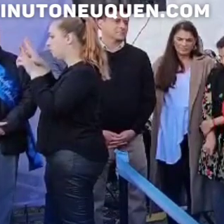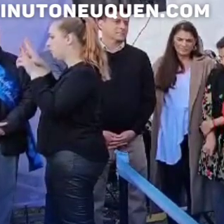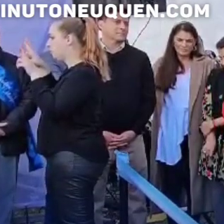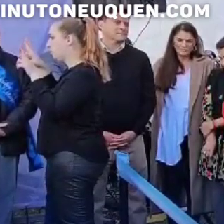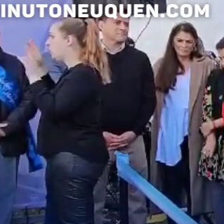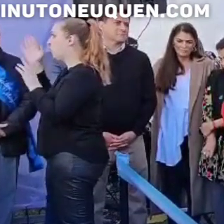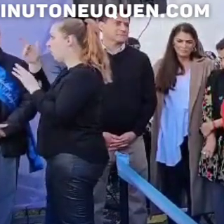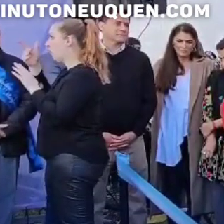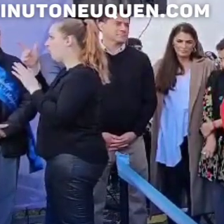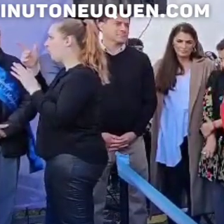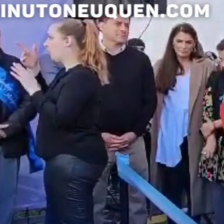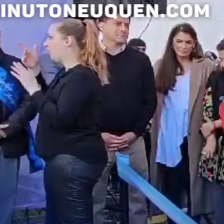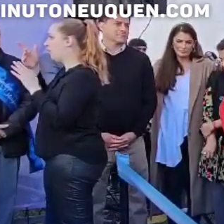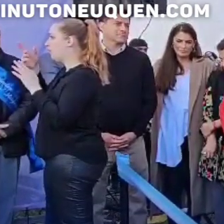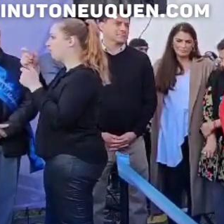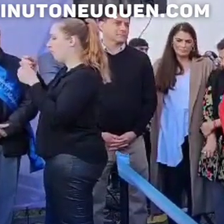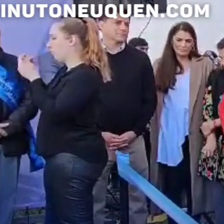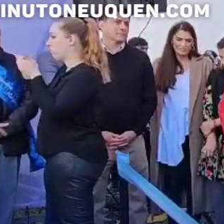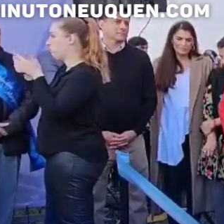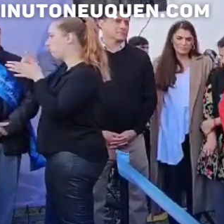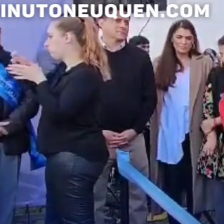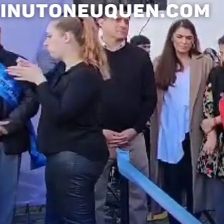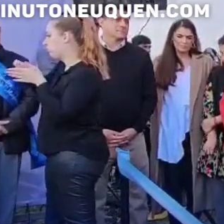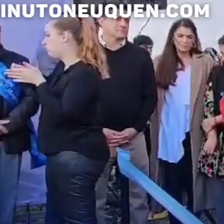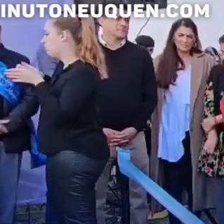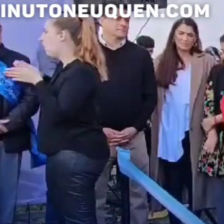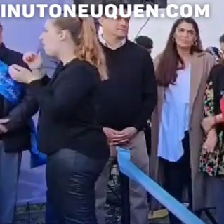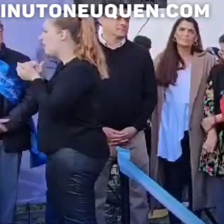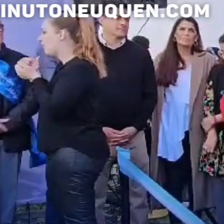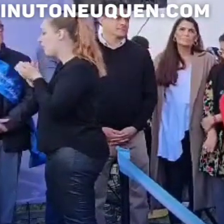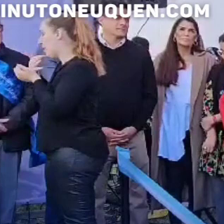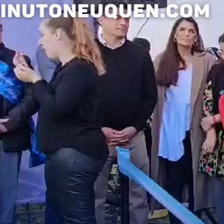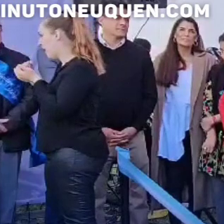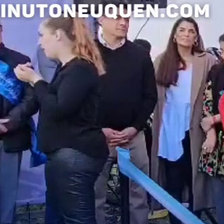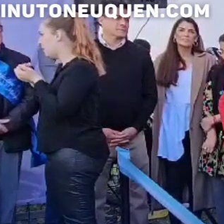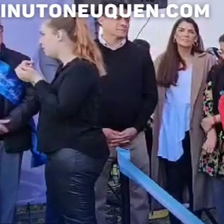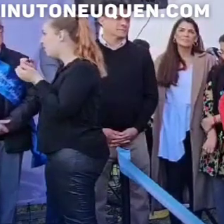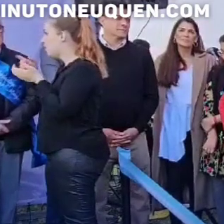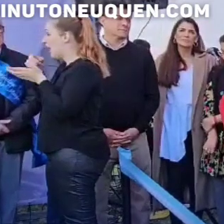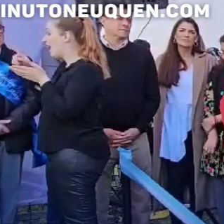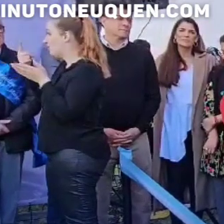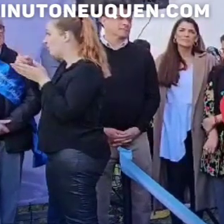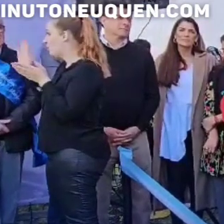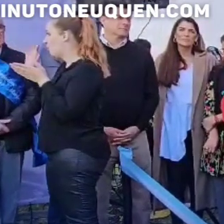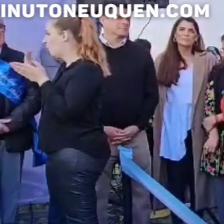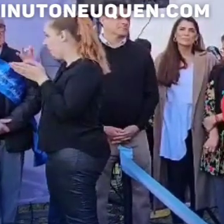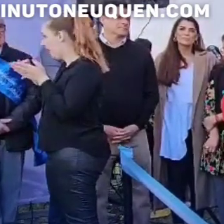todo ese reconto de una historia que es real. Todo lo que dice la canción pasó.